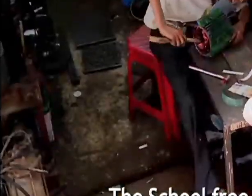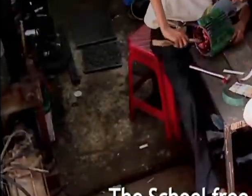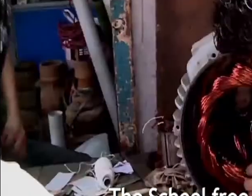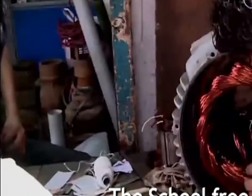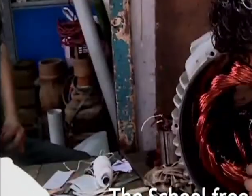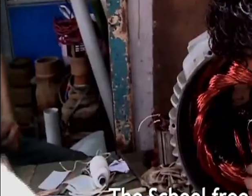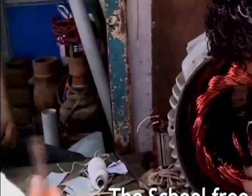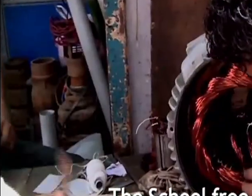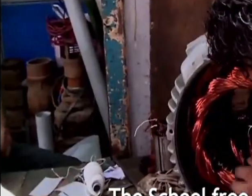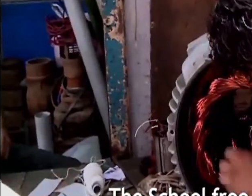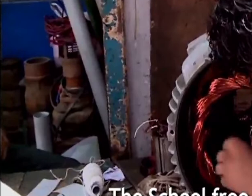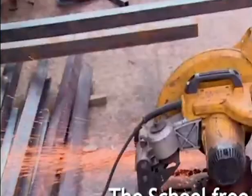सीमा से